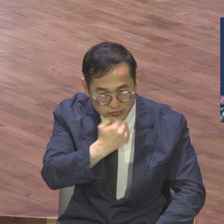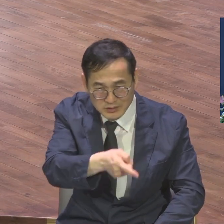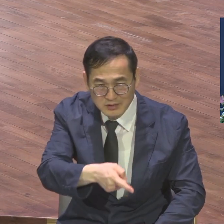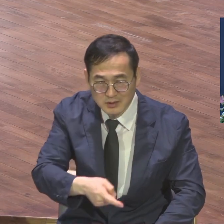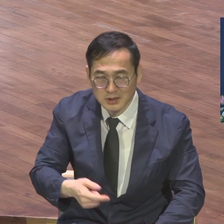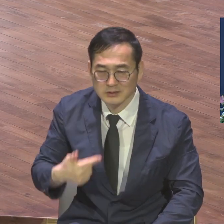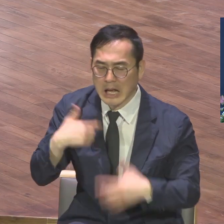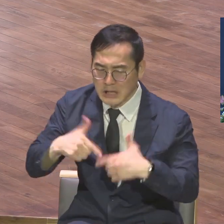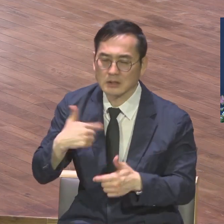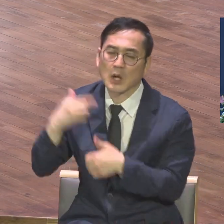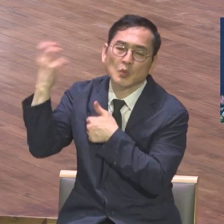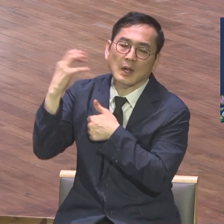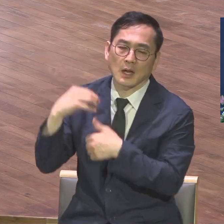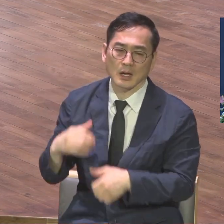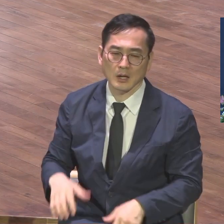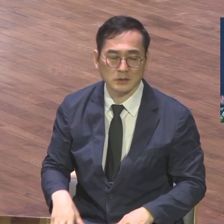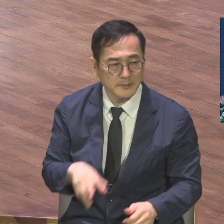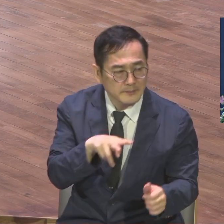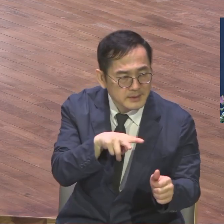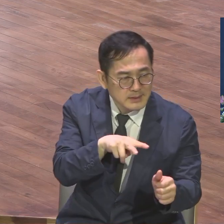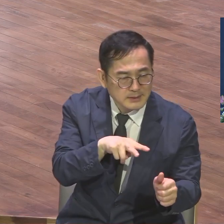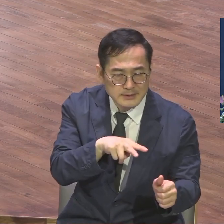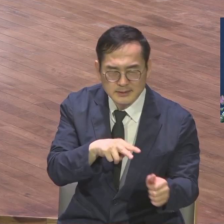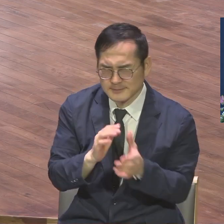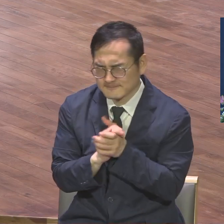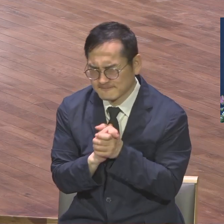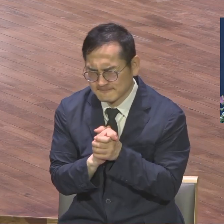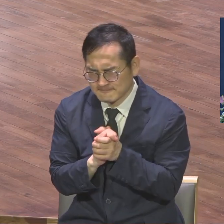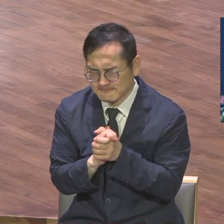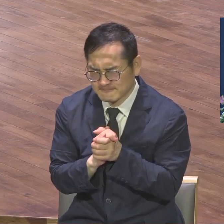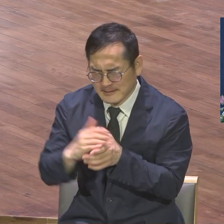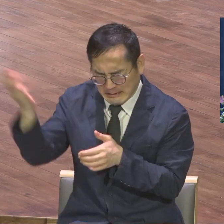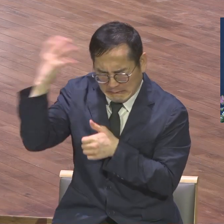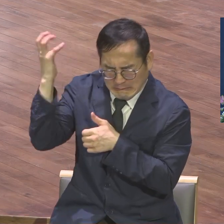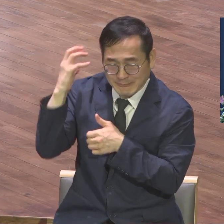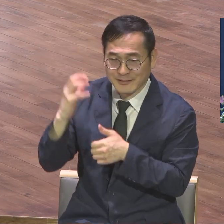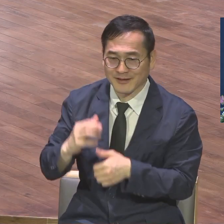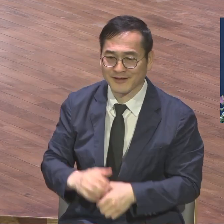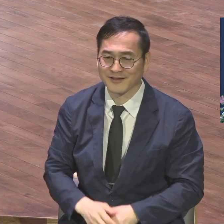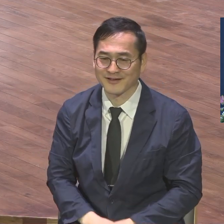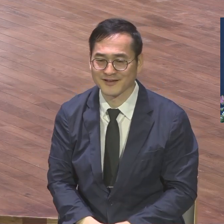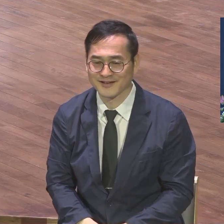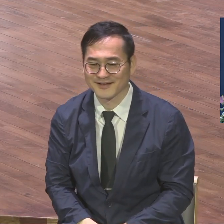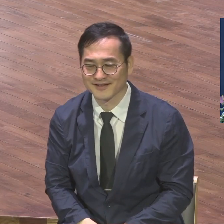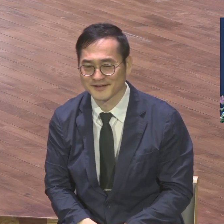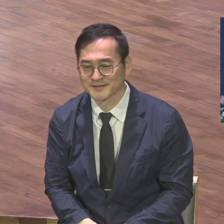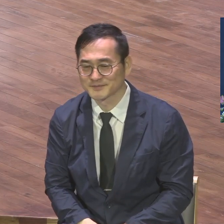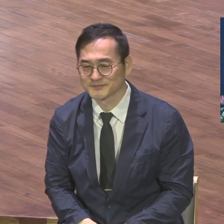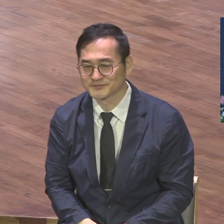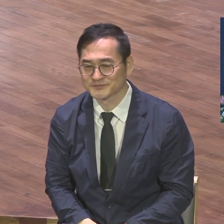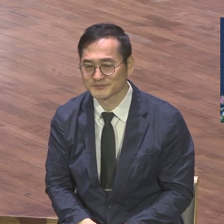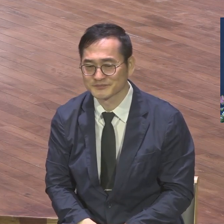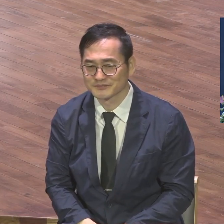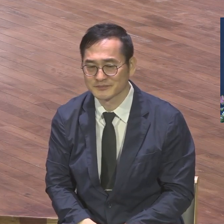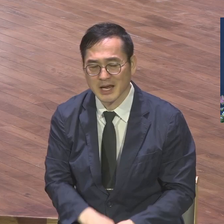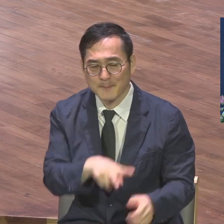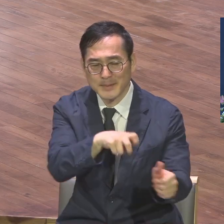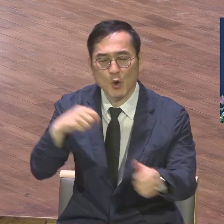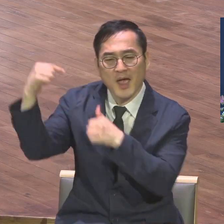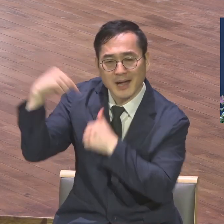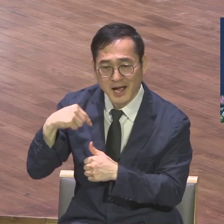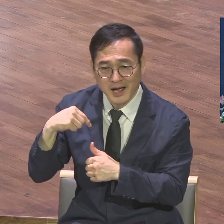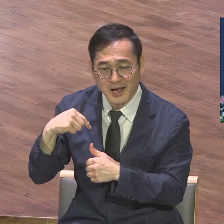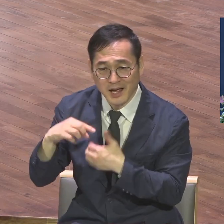미워할 수가 없어요. 기도해보세요. 계속 미워하라고 말씀하시는가. 미워하라고 말씀하시면